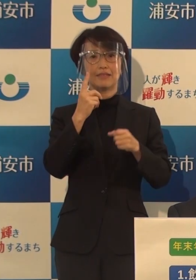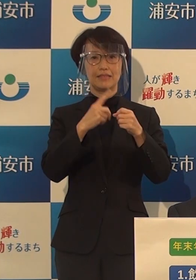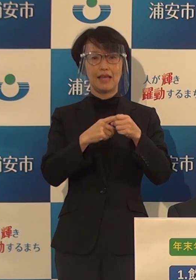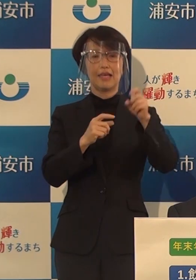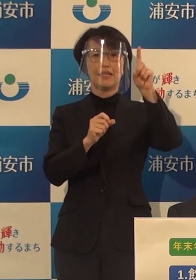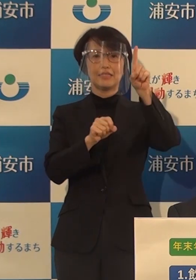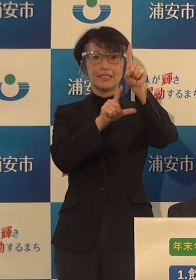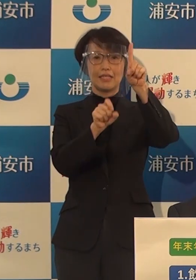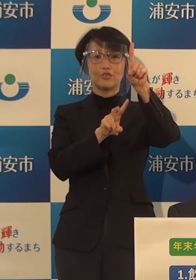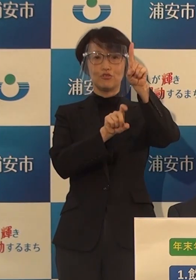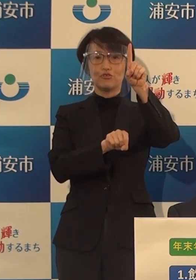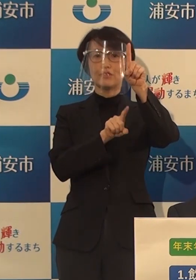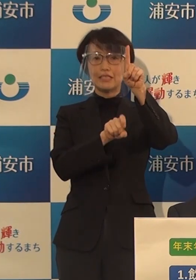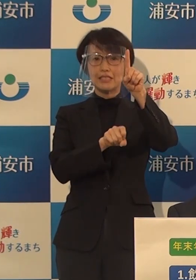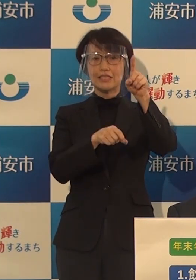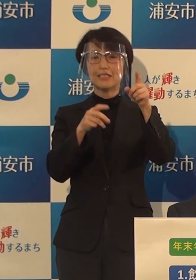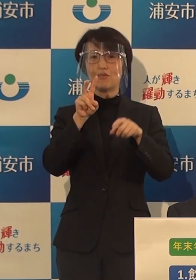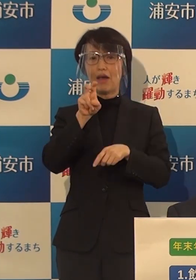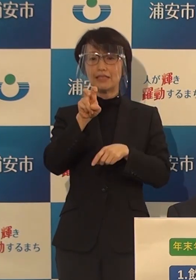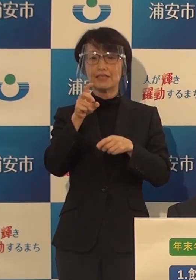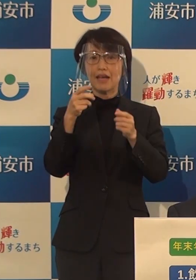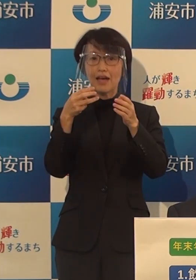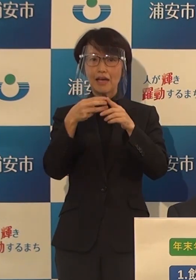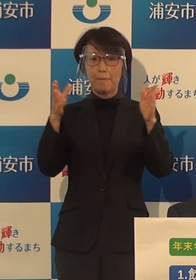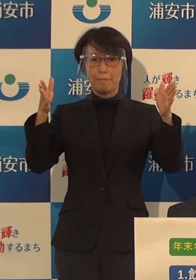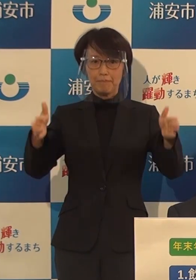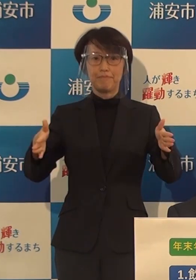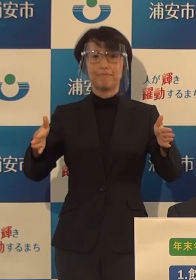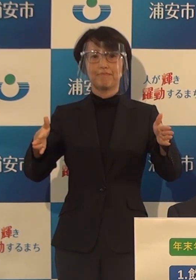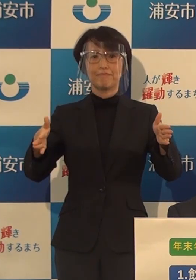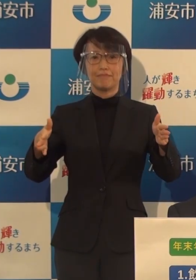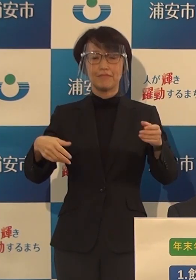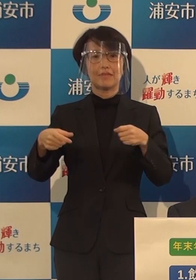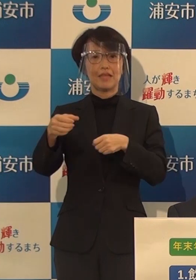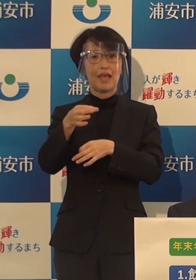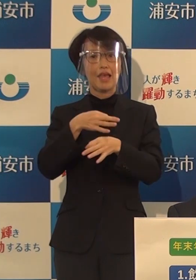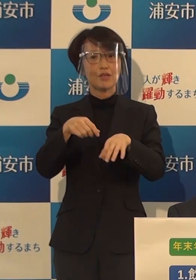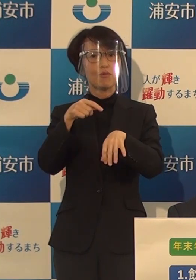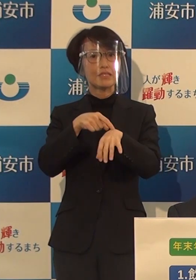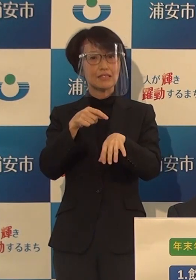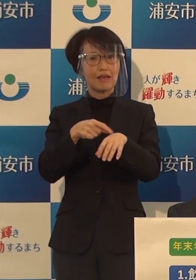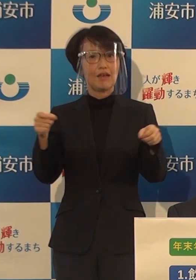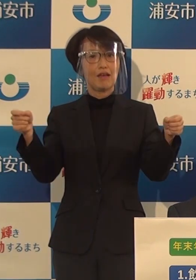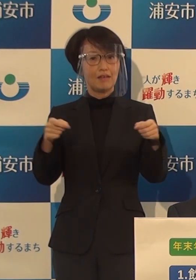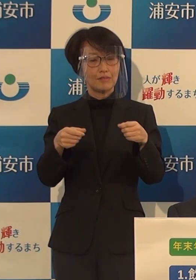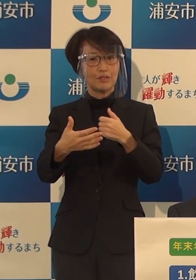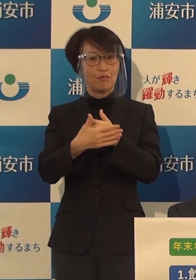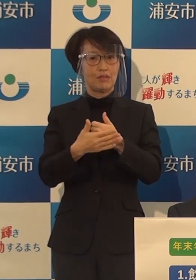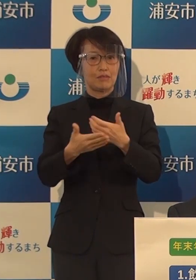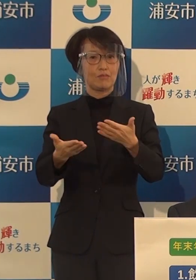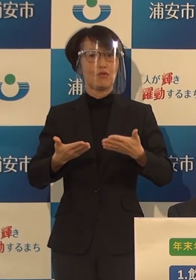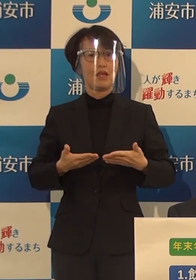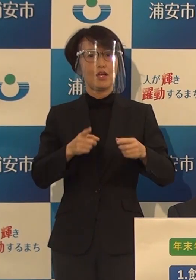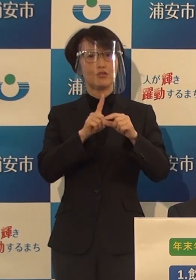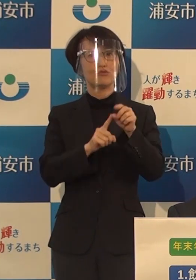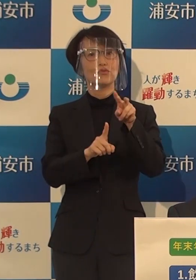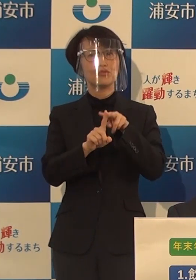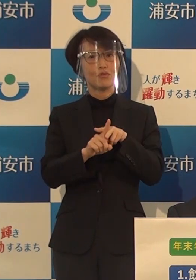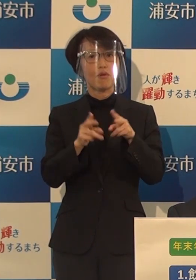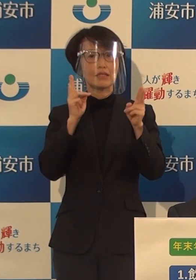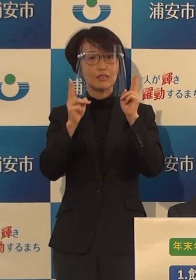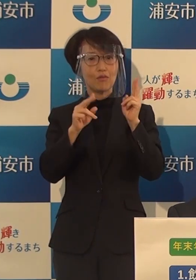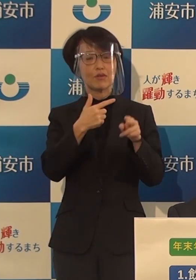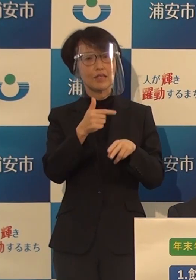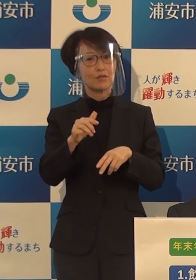月11日までの20日間営業時間の短縮にご協力いただいた中小企業等の